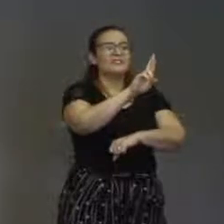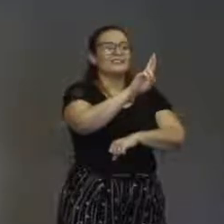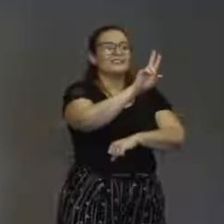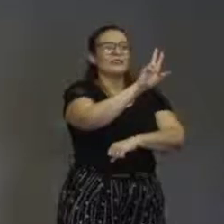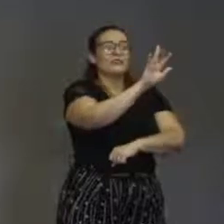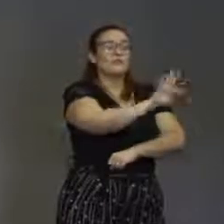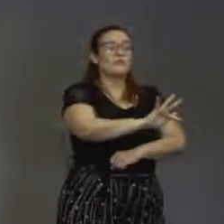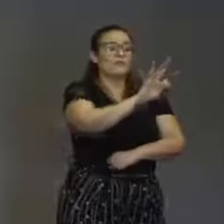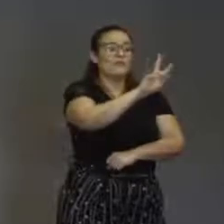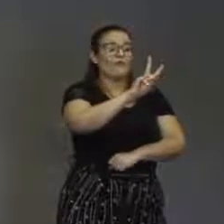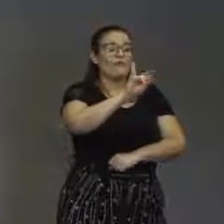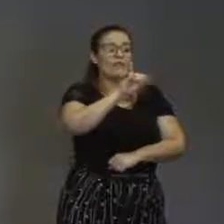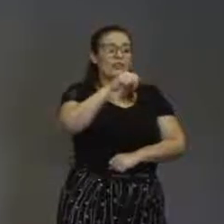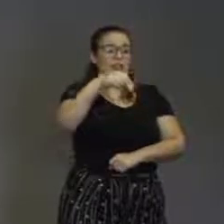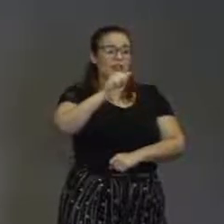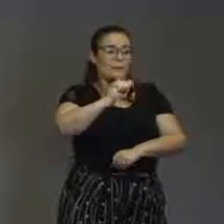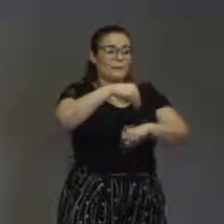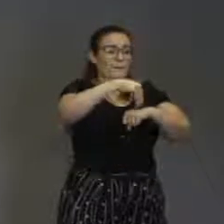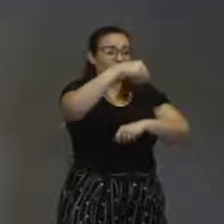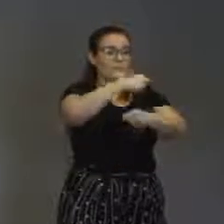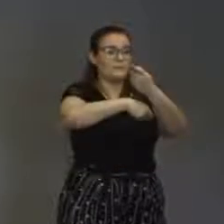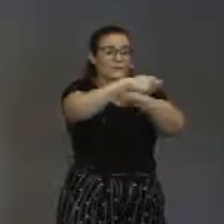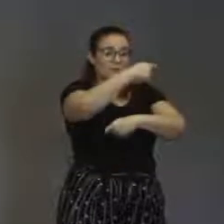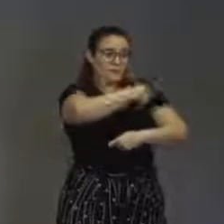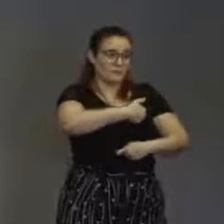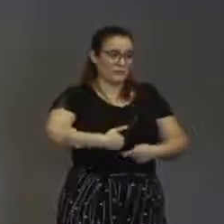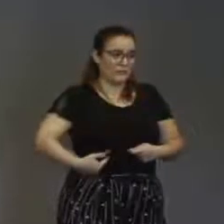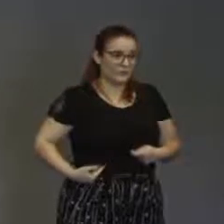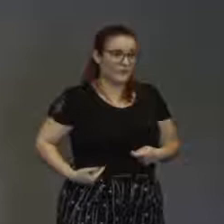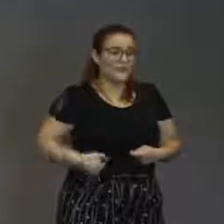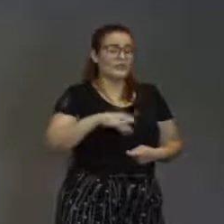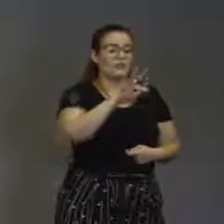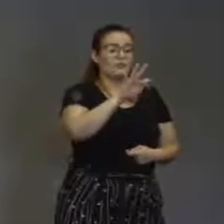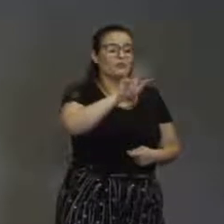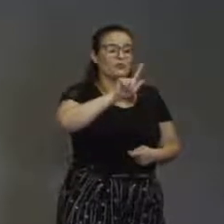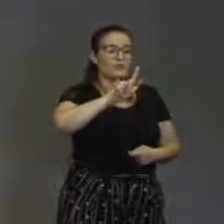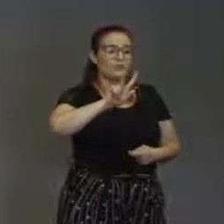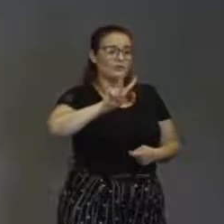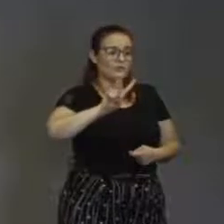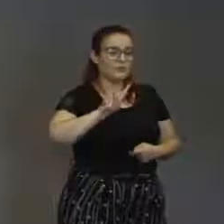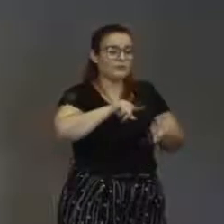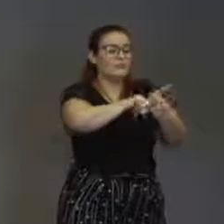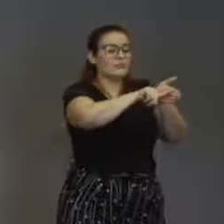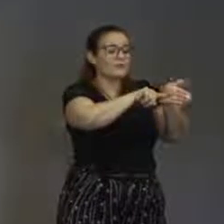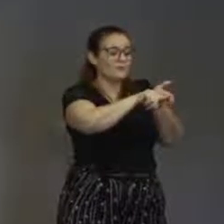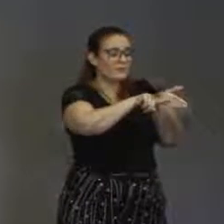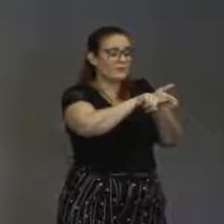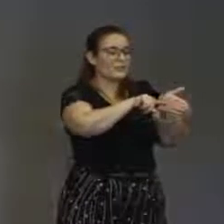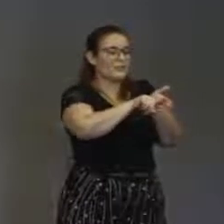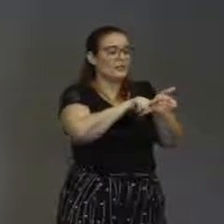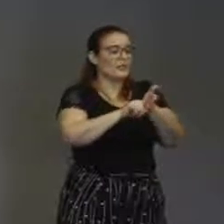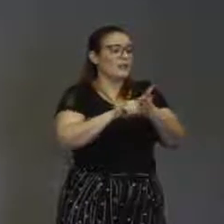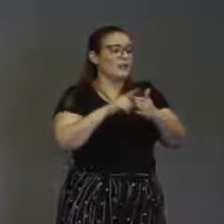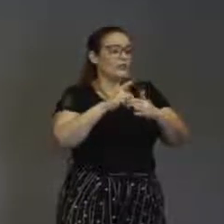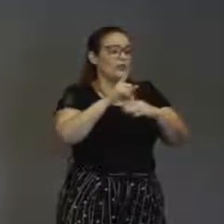Viena, mestre em administração pública pela Fundação Getúlio Vargas, pesquisadora da Universidade de